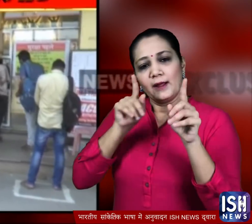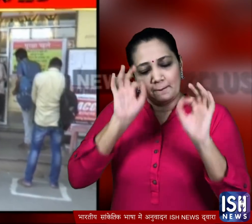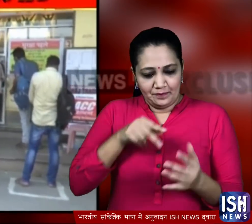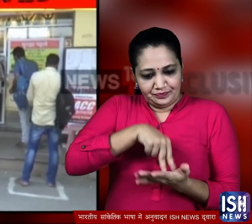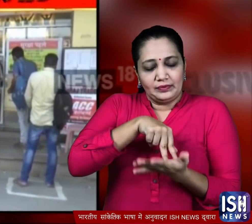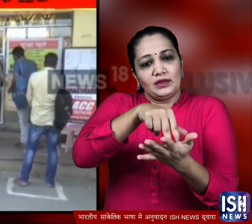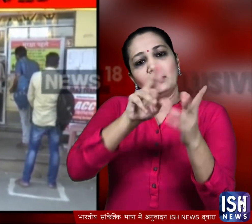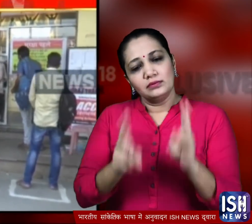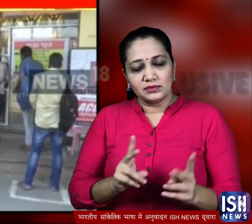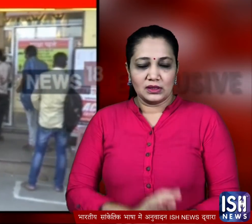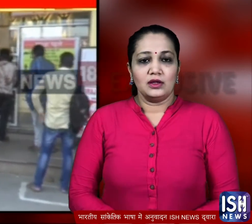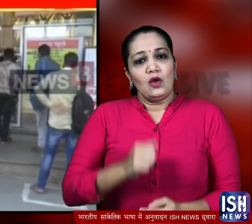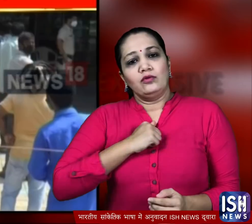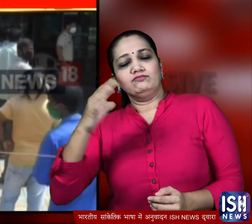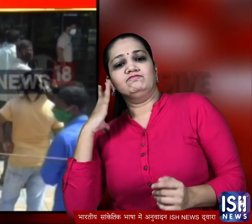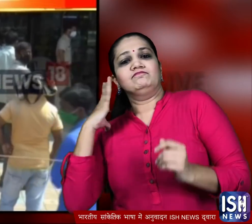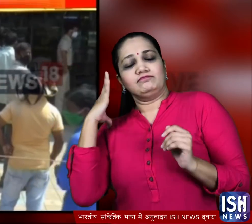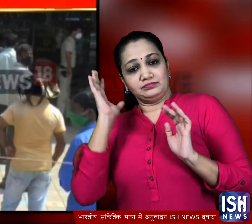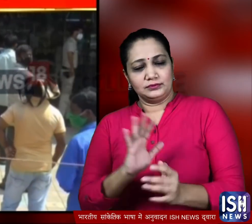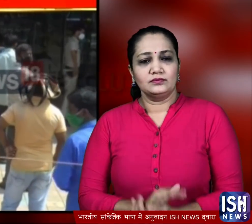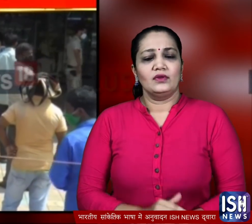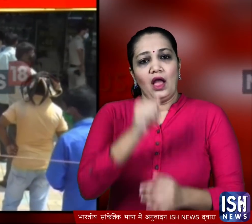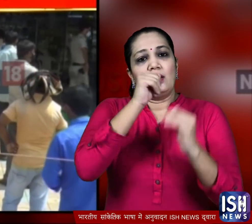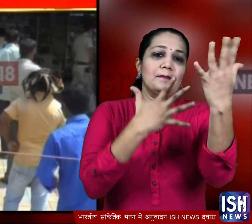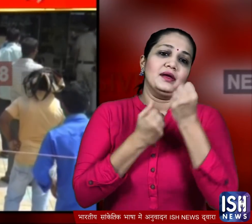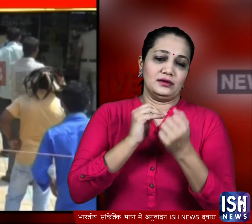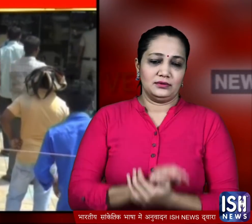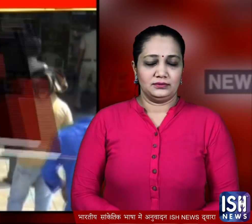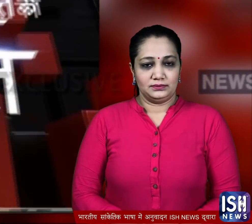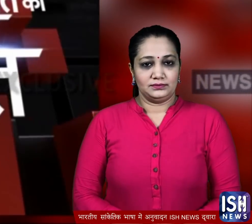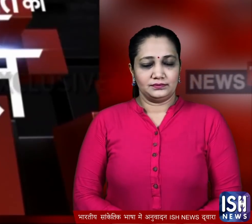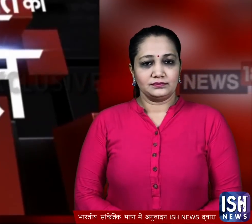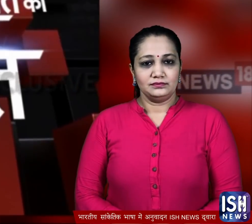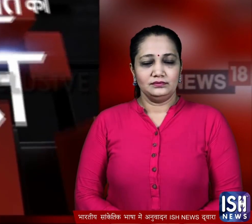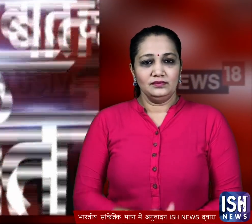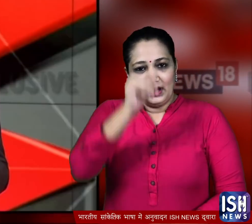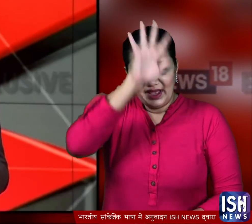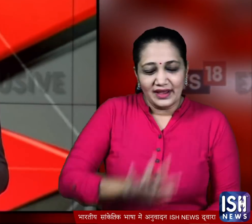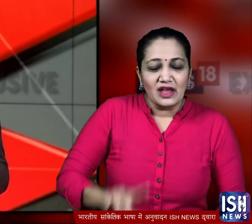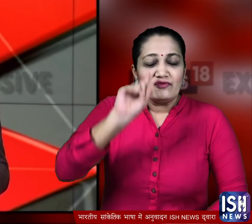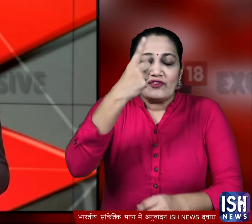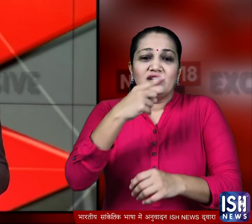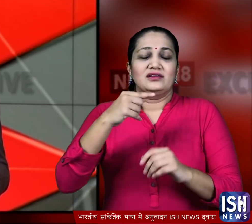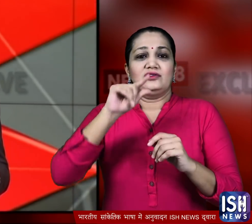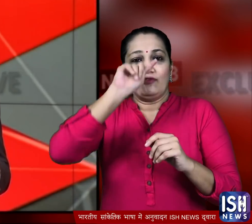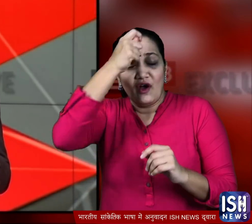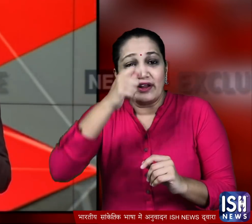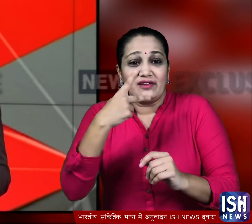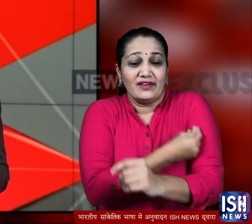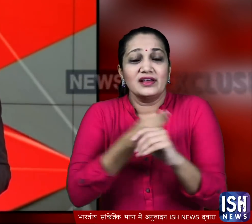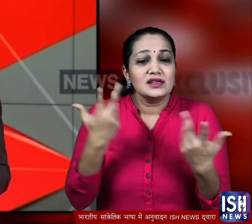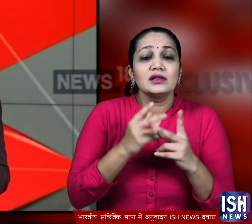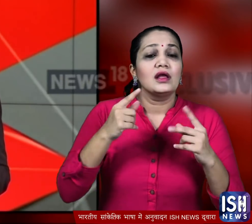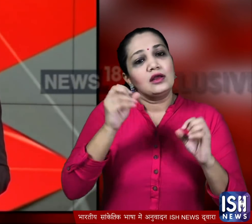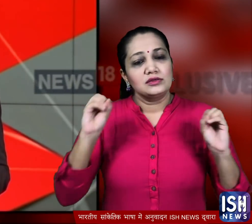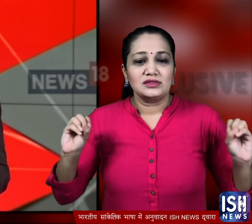सड़क पर बने निशान में खड़े रहकर ही लोगों ने अपनी बारी का इंतजार किया और शराब खरीदी। देश में पहली विदेशी वैक्सीन का इस्तेमाल